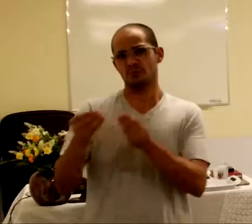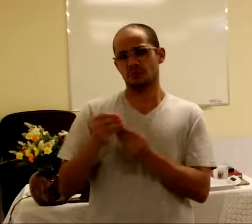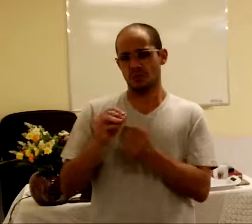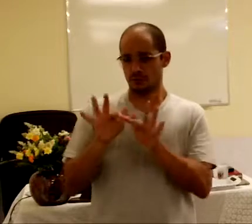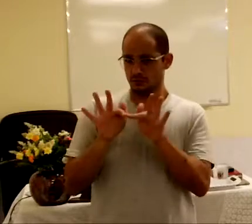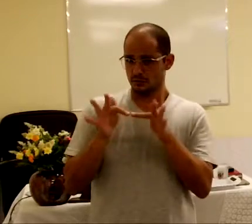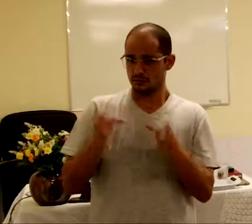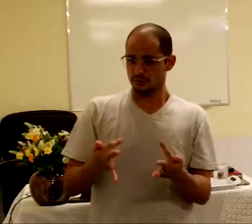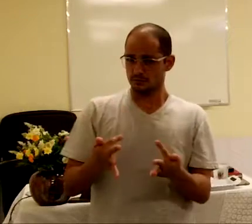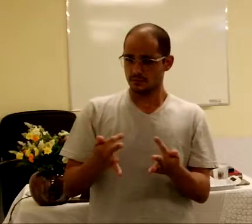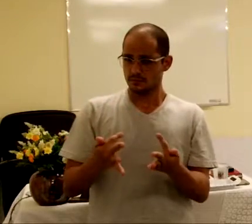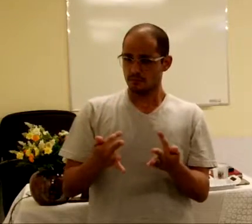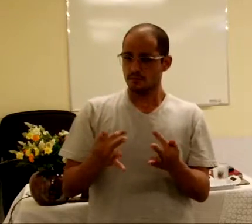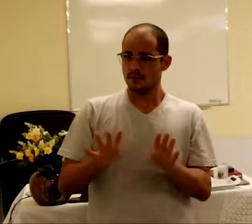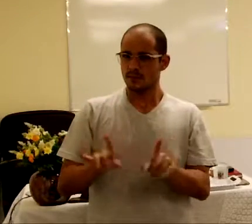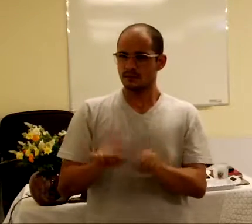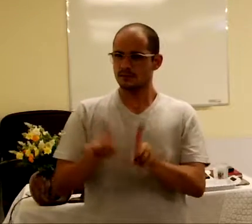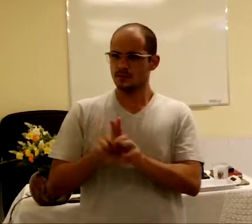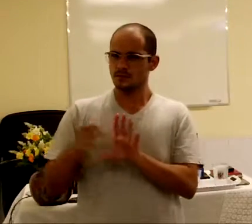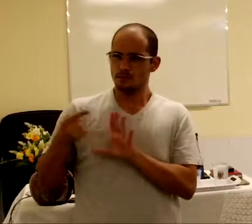tempo profunda. Só que